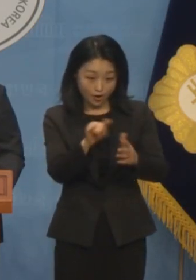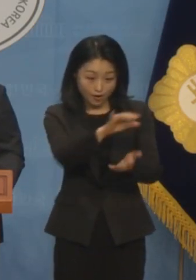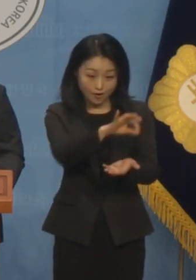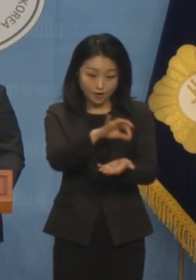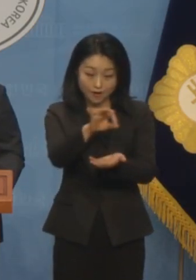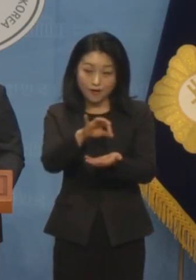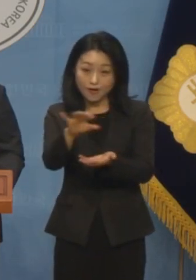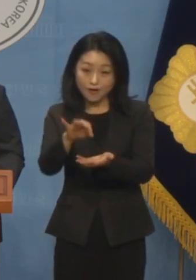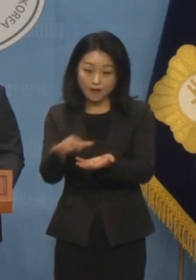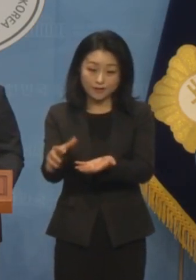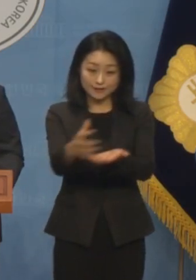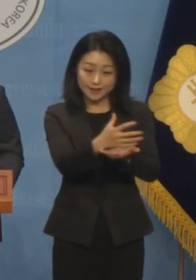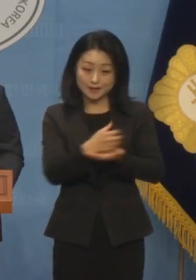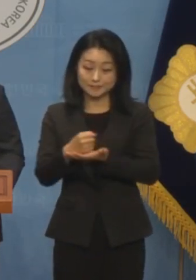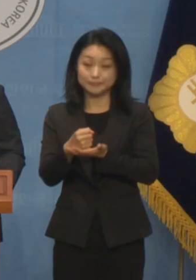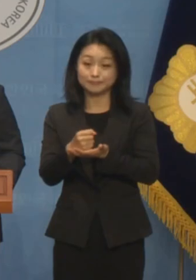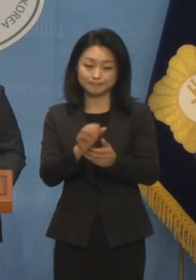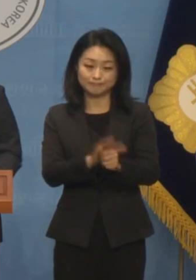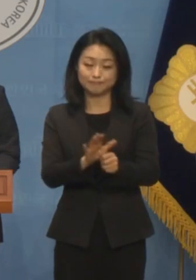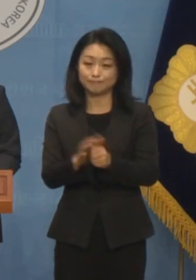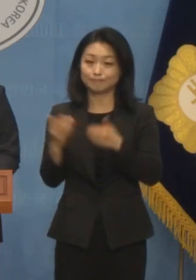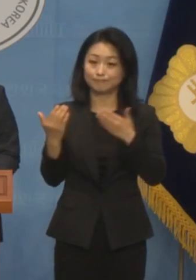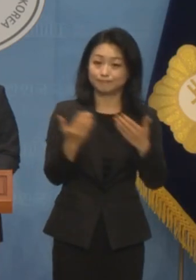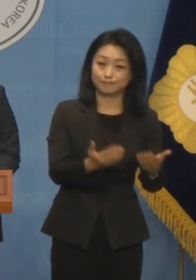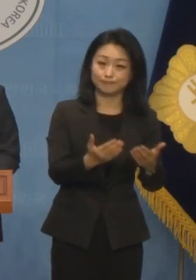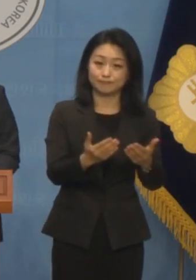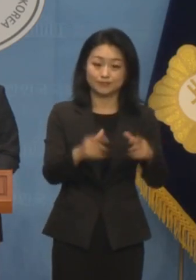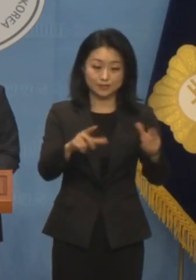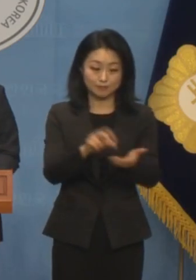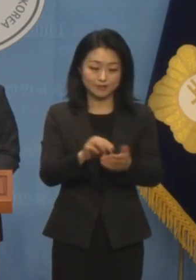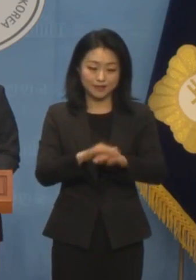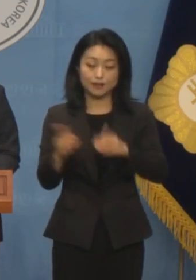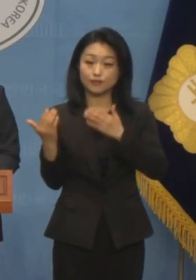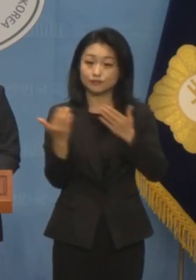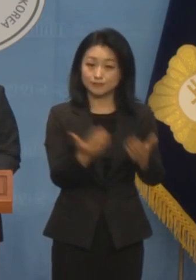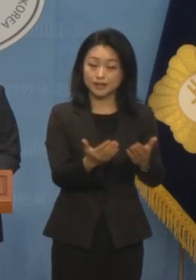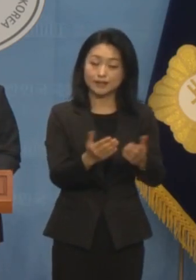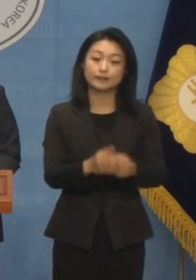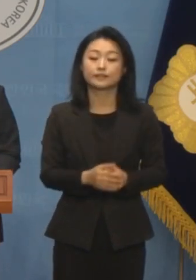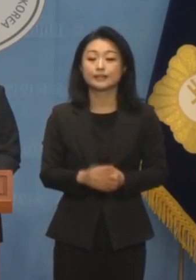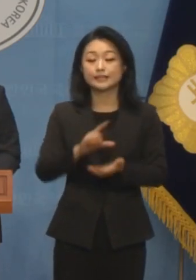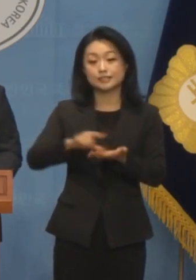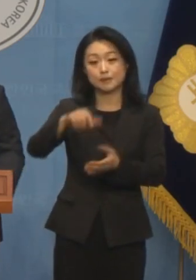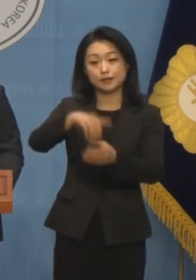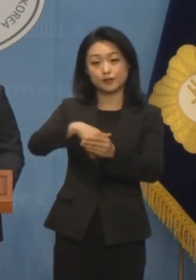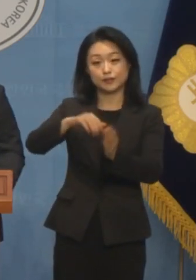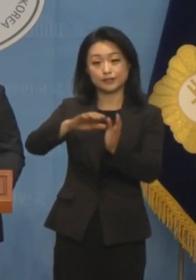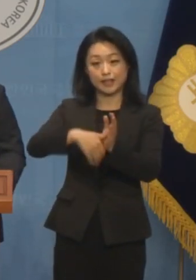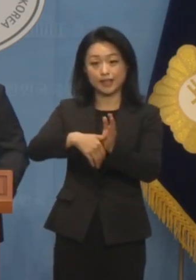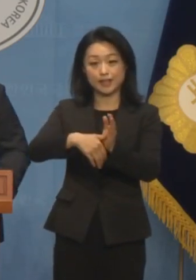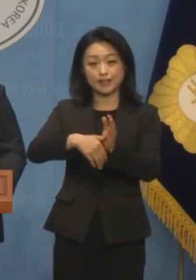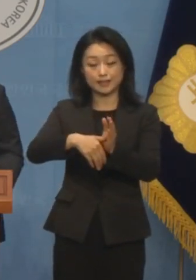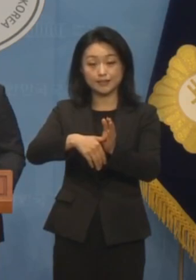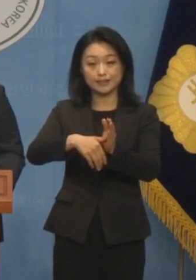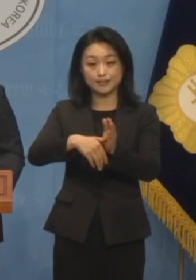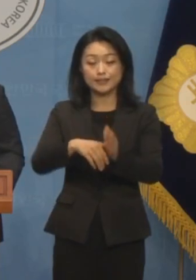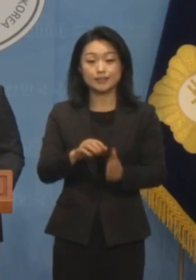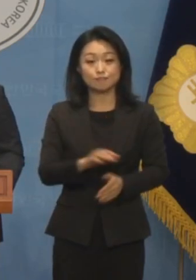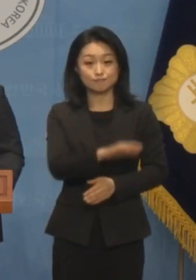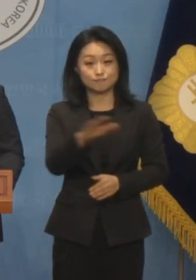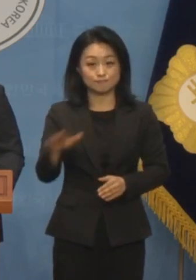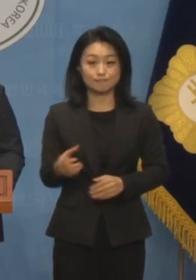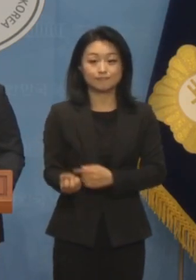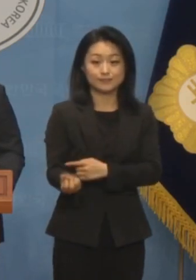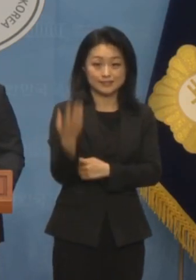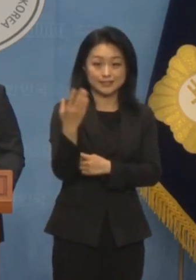가장 앞장서는 기본소득당이 되겠습니다. 26년 지방선거에서 반드시 의미 있는